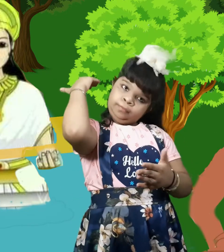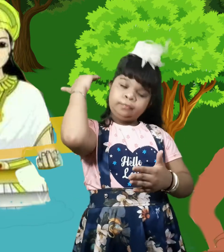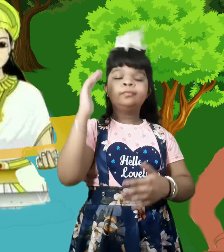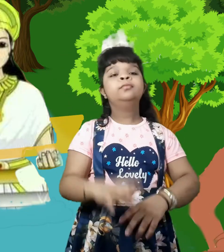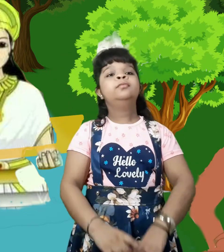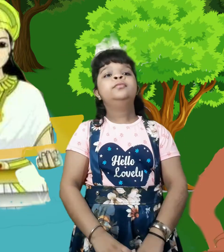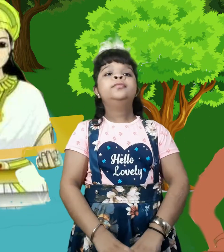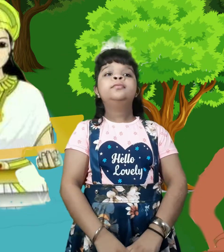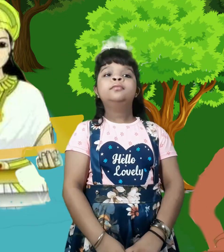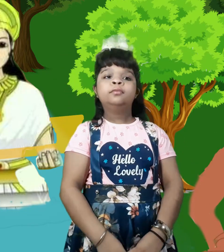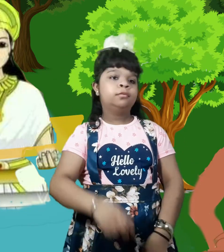वह